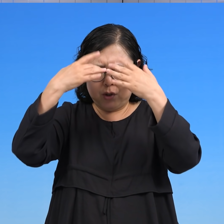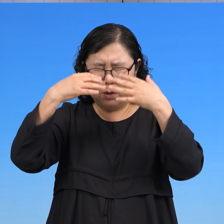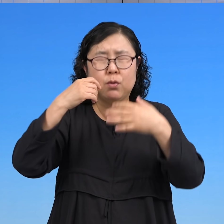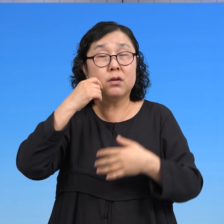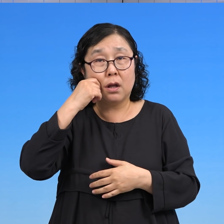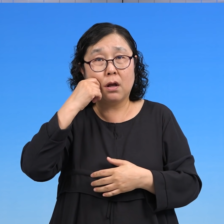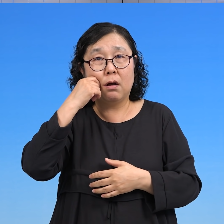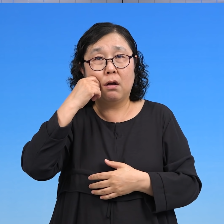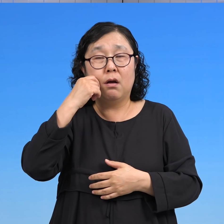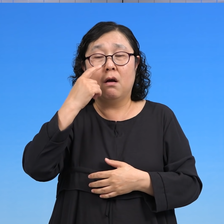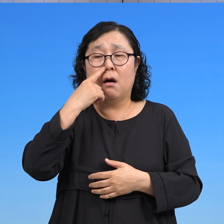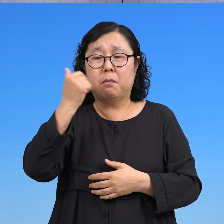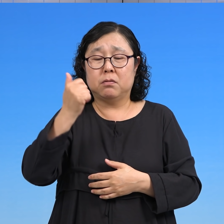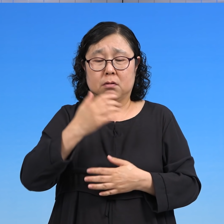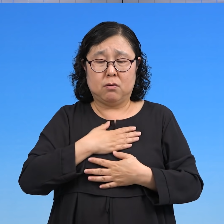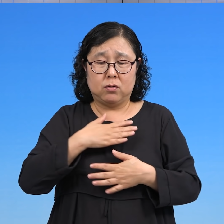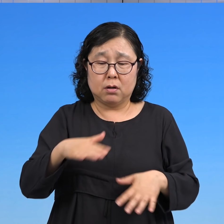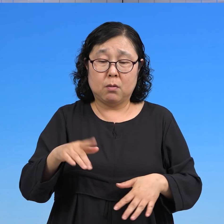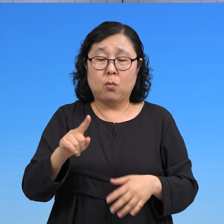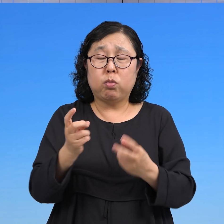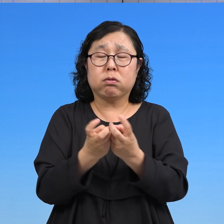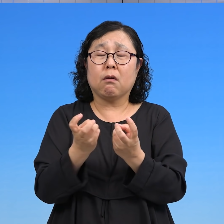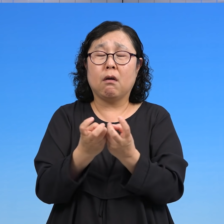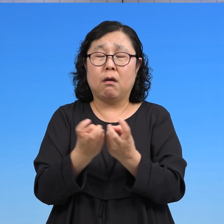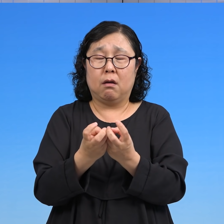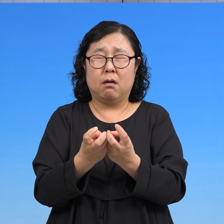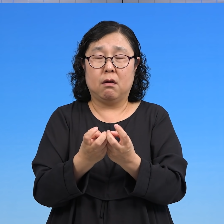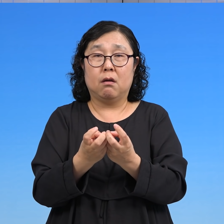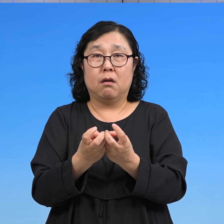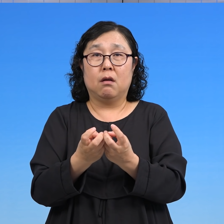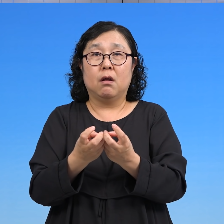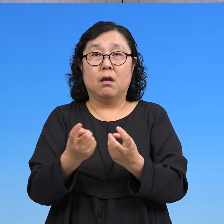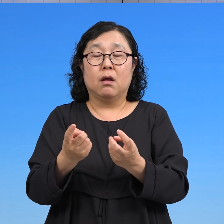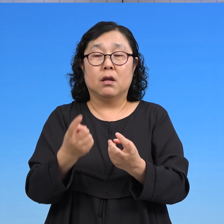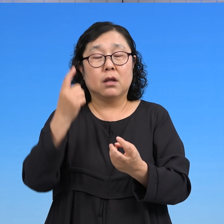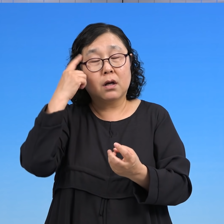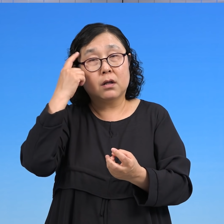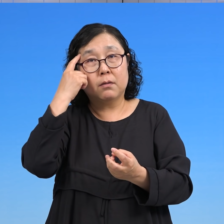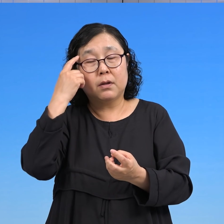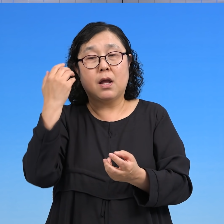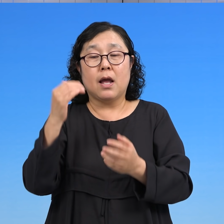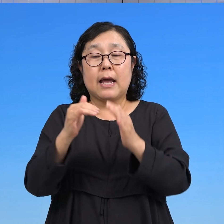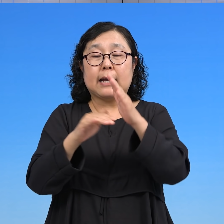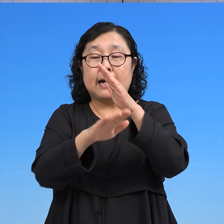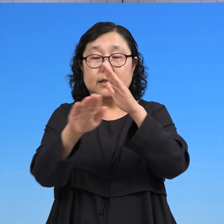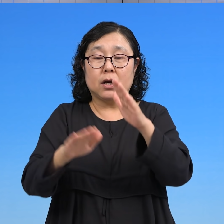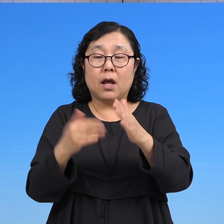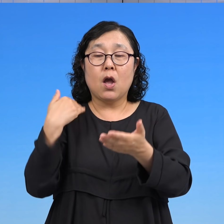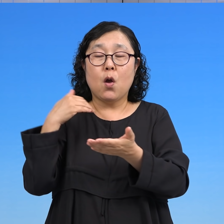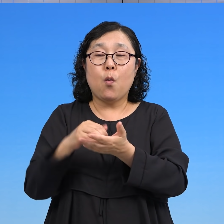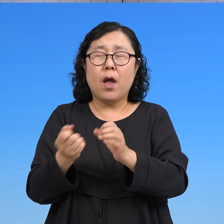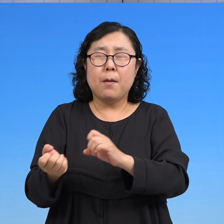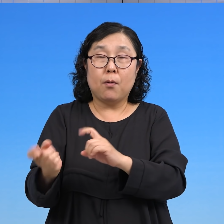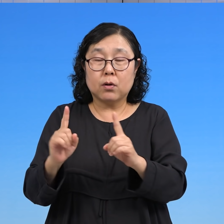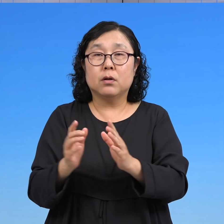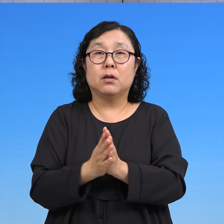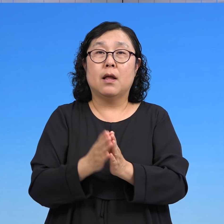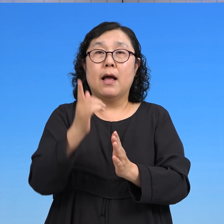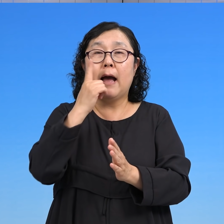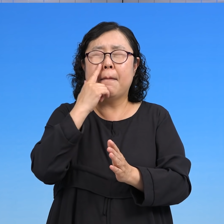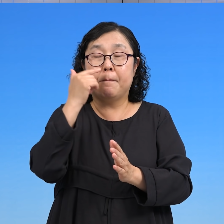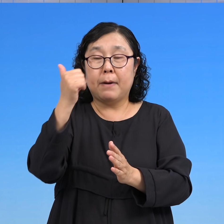안 되는 게 가정이에요. 아버지가 이렇게 약하면 우리 어떡하라고. 저는 가정의 회복은